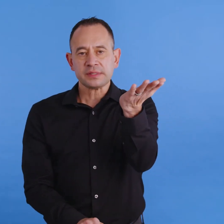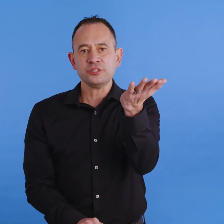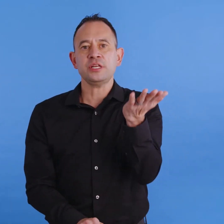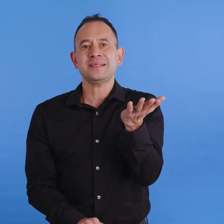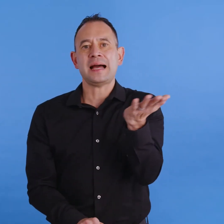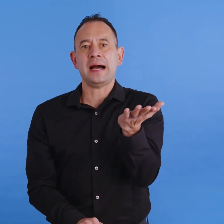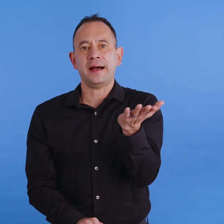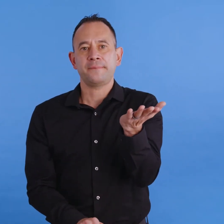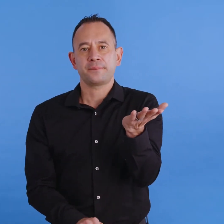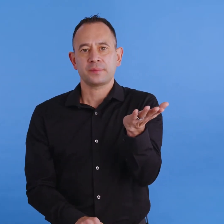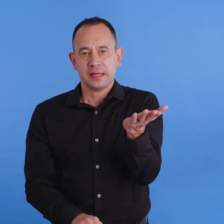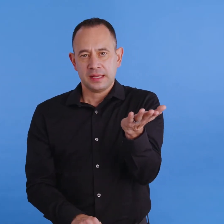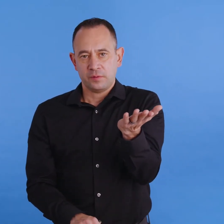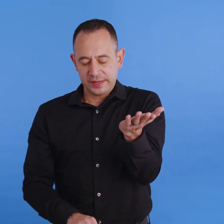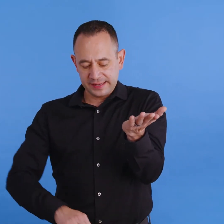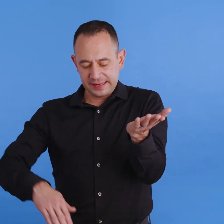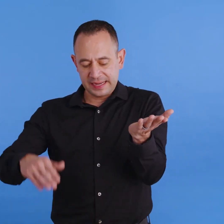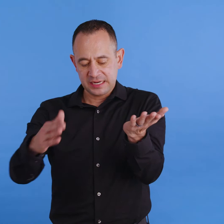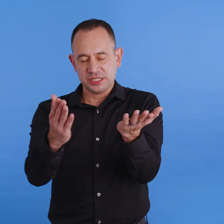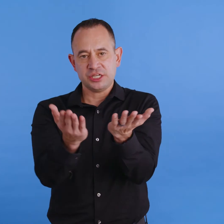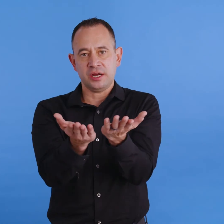El sonido es a. Voy a agregar ña.